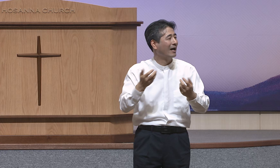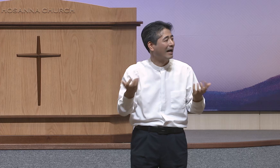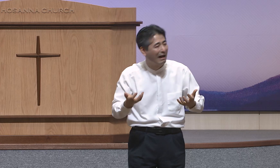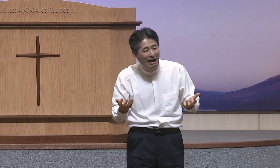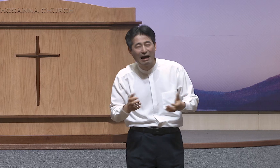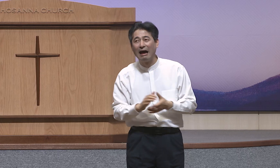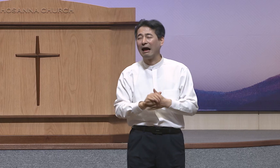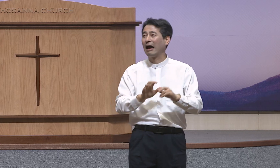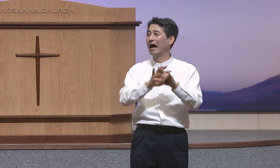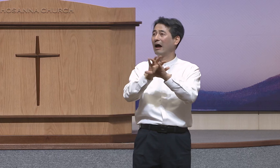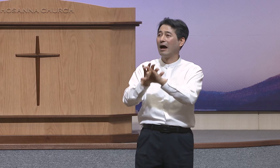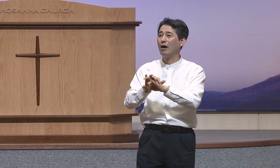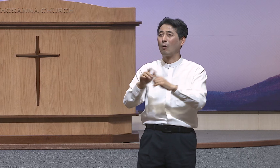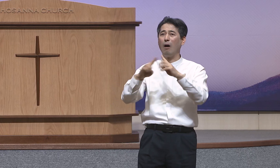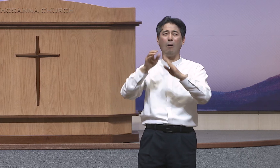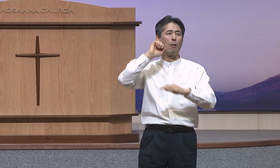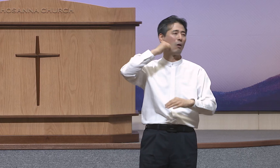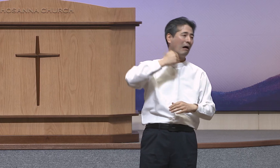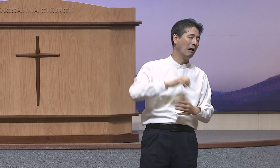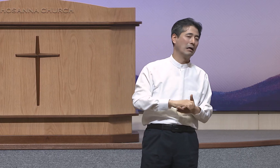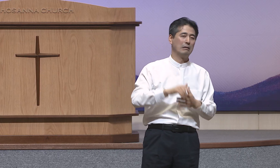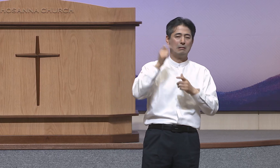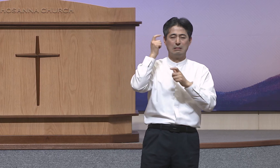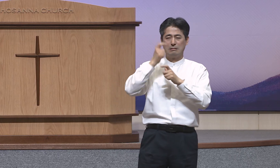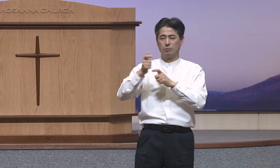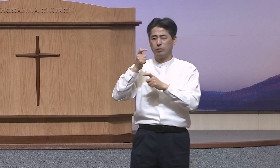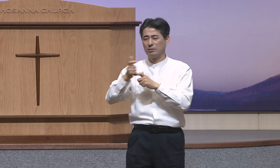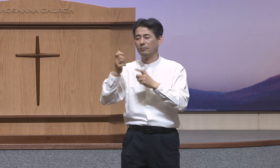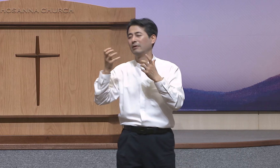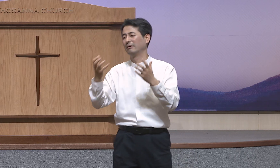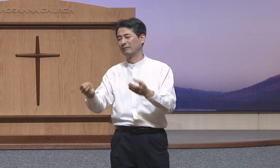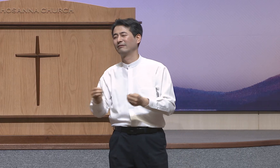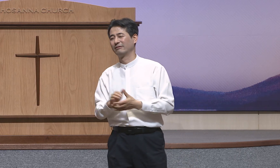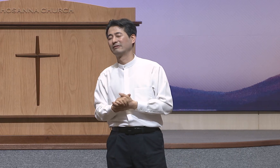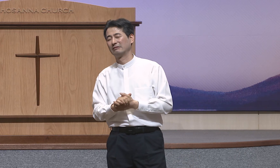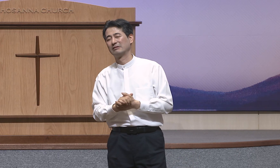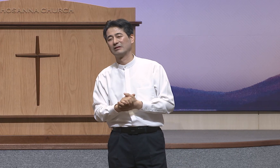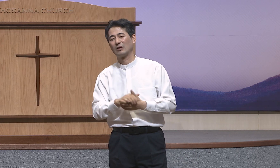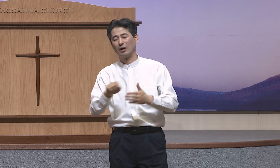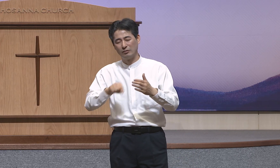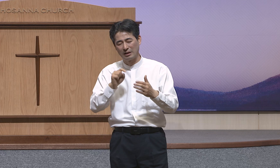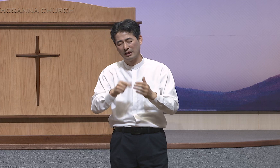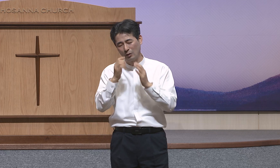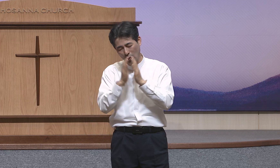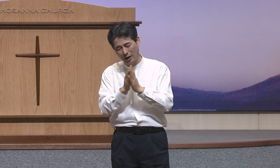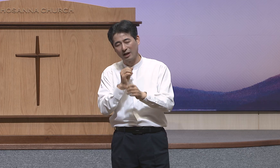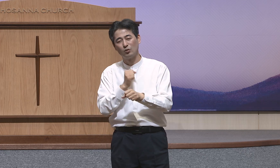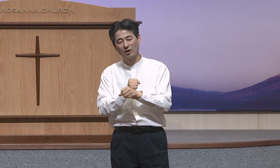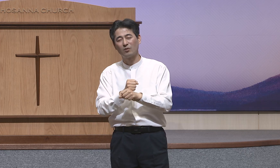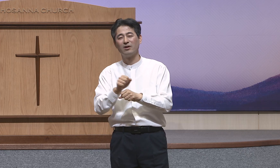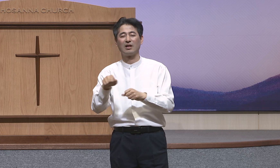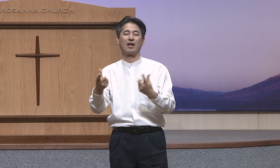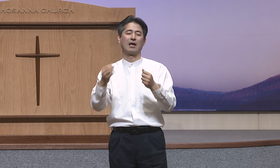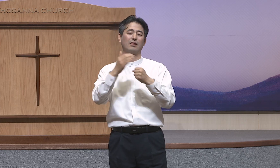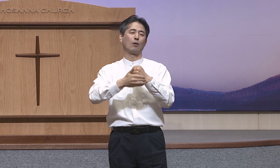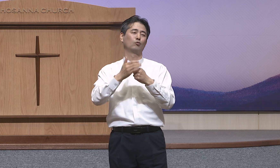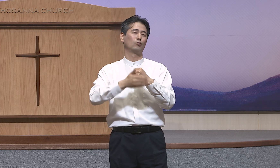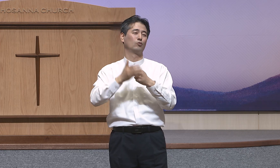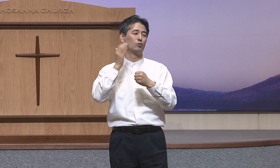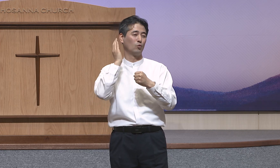앞으로 이제 어떤 사역을 해야 될지 그런 고민들이 많이 있었습니다. 그러던 중에 기도하면서